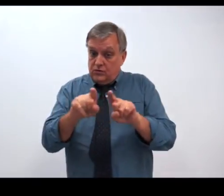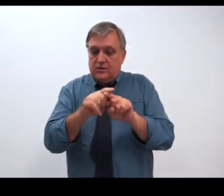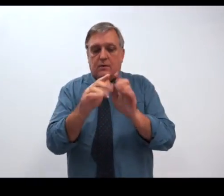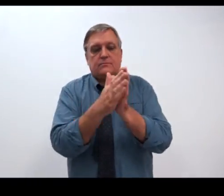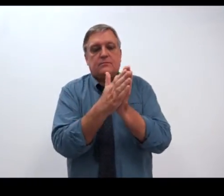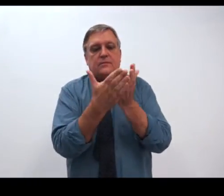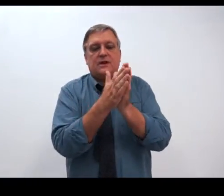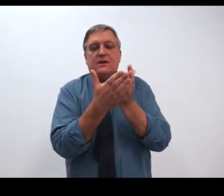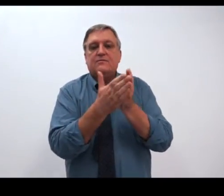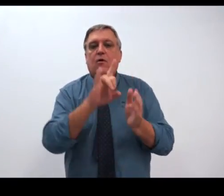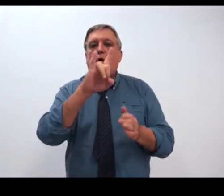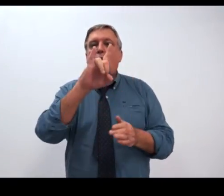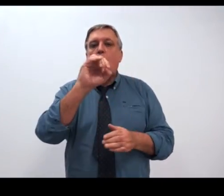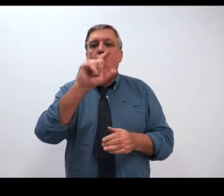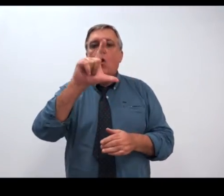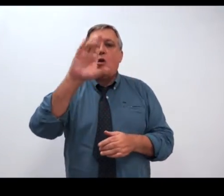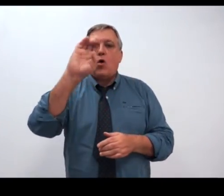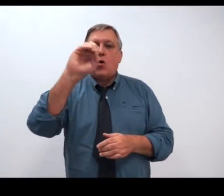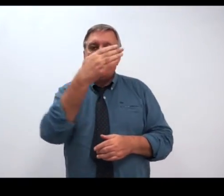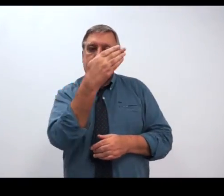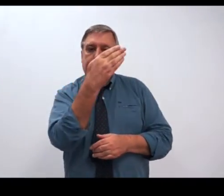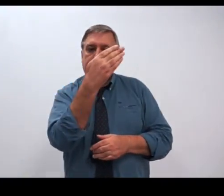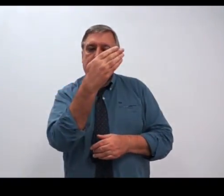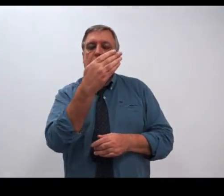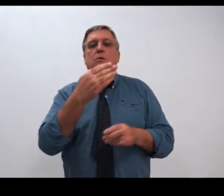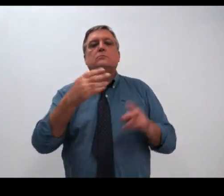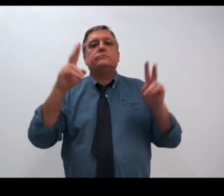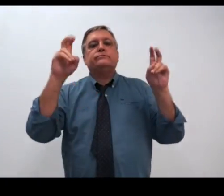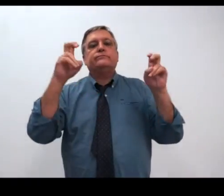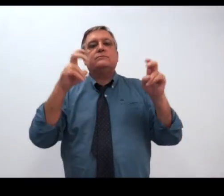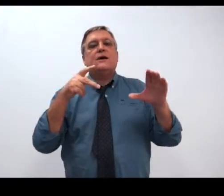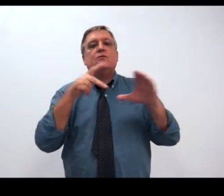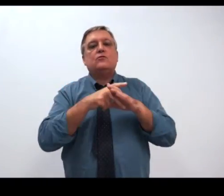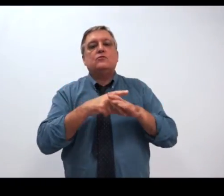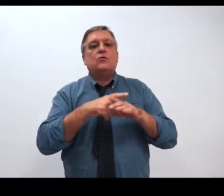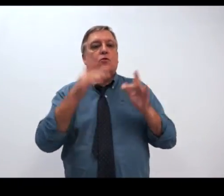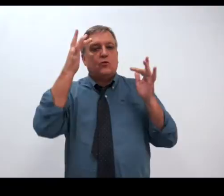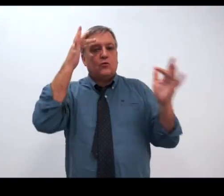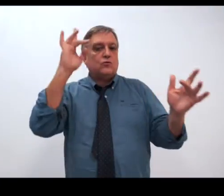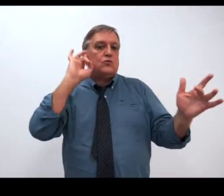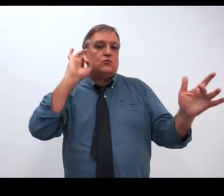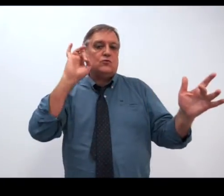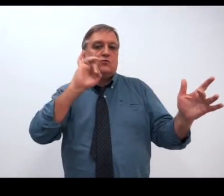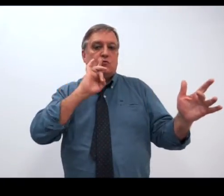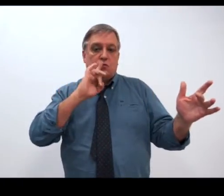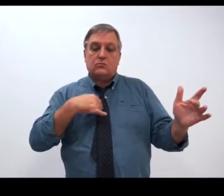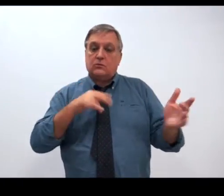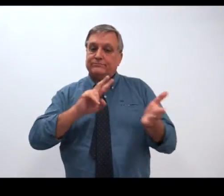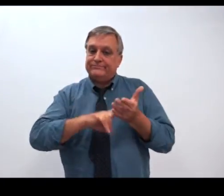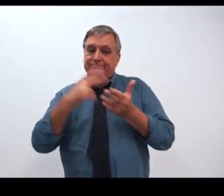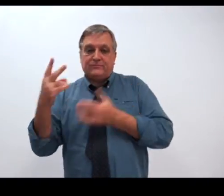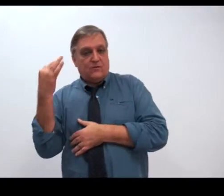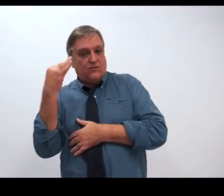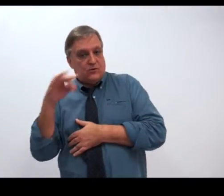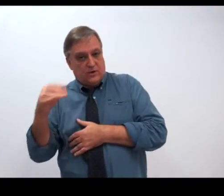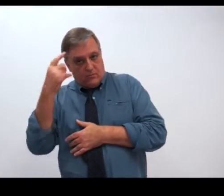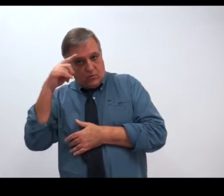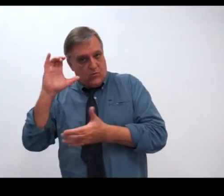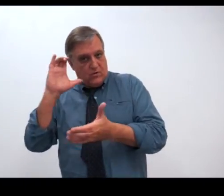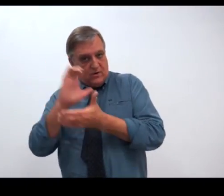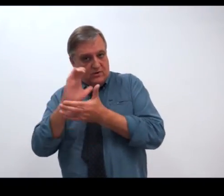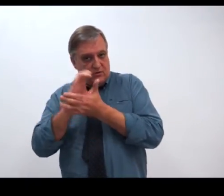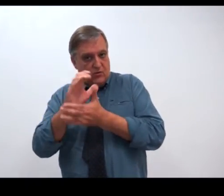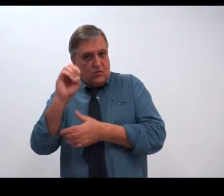Golazewski. Je suis inspecteur général honoraire de l'éducation nationale et traductrice française pour les éditions